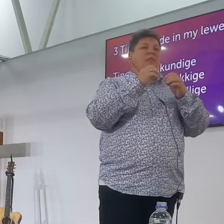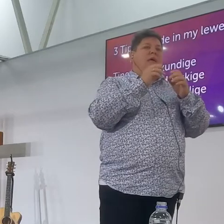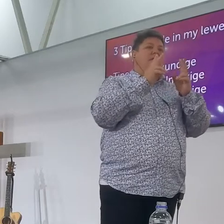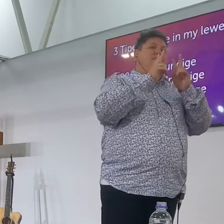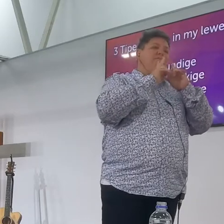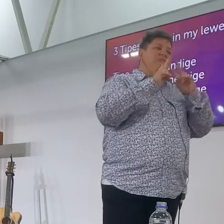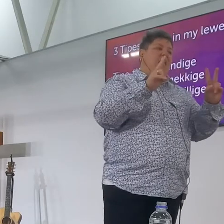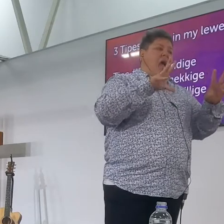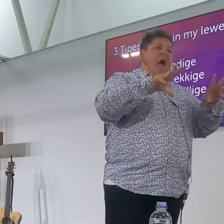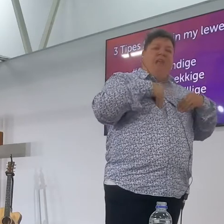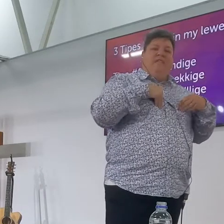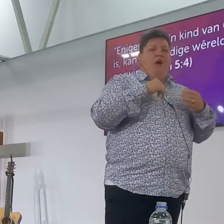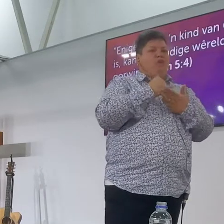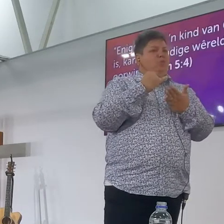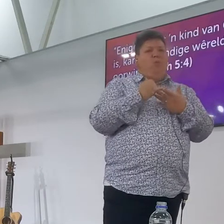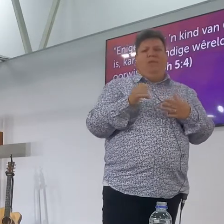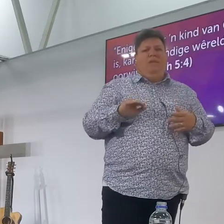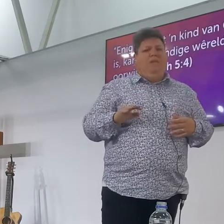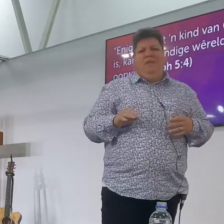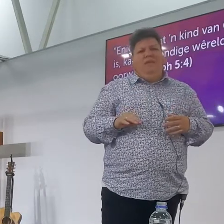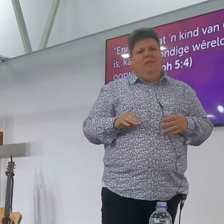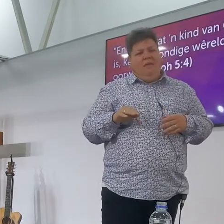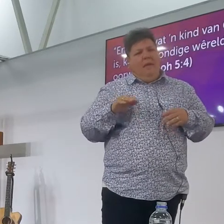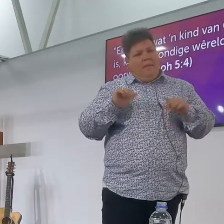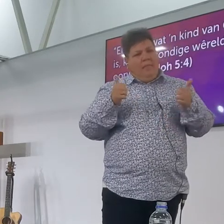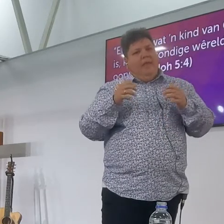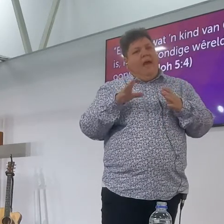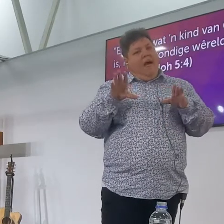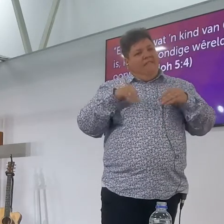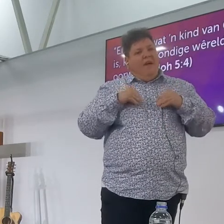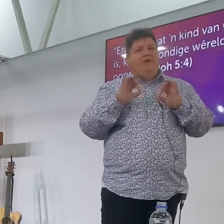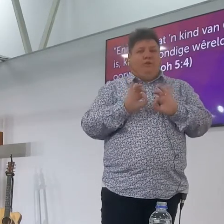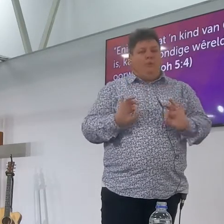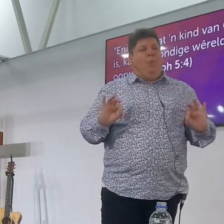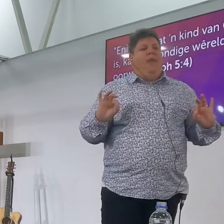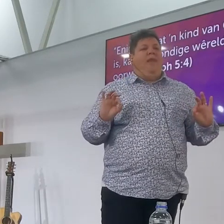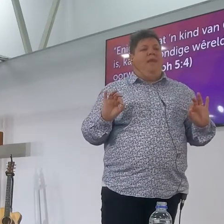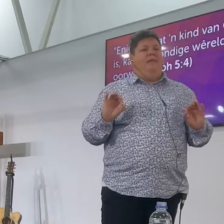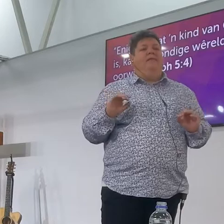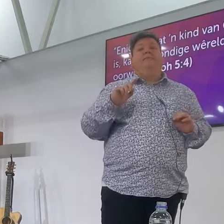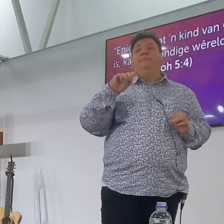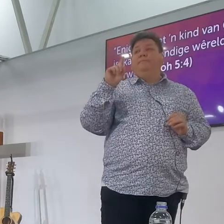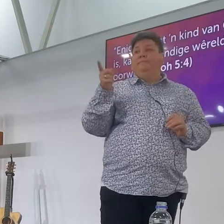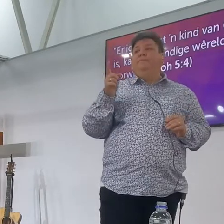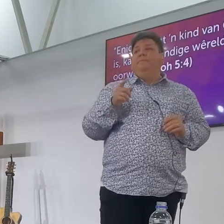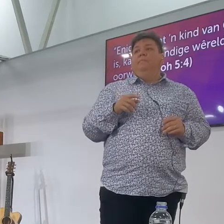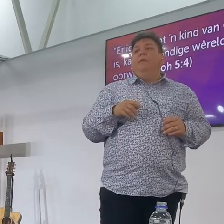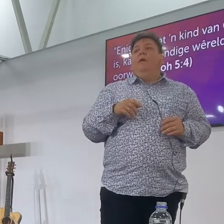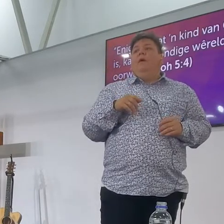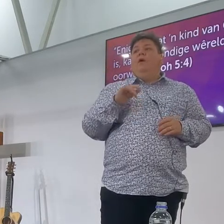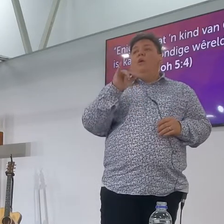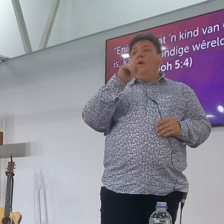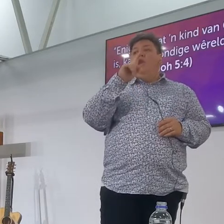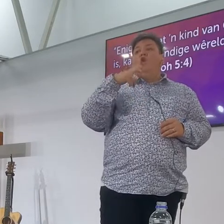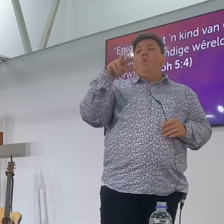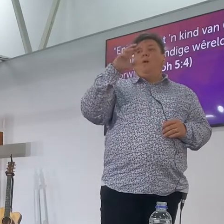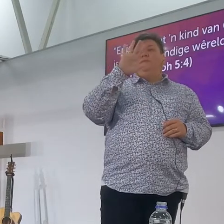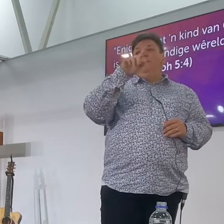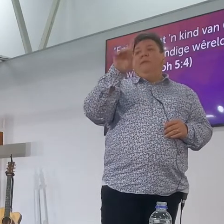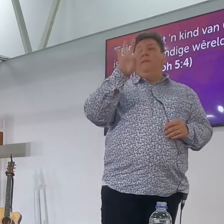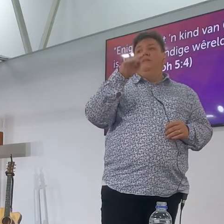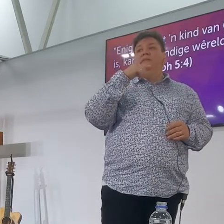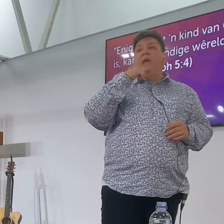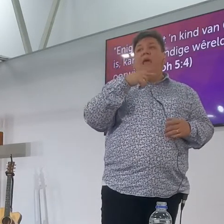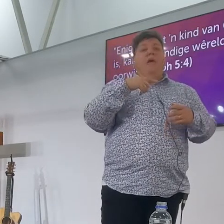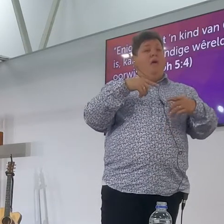dit nie doen nie. Amen? Amen. Ok, in Johannes 5 vers 4, hier is 'n vers vir jou. Enigeen wat 'n kind van God is, kan die sondige wêreld